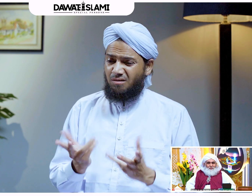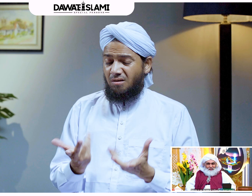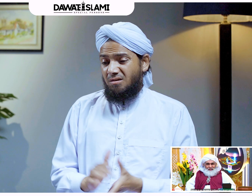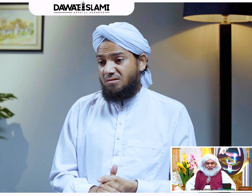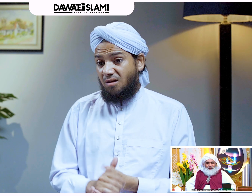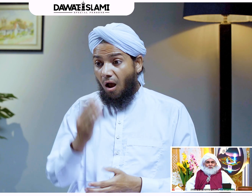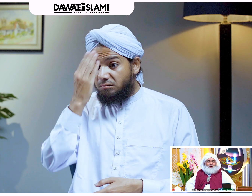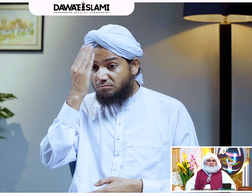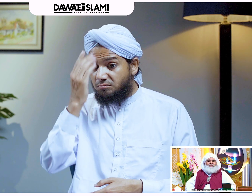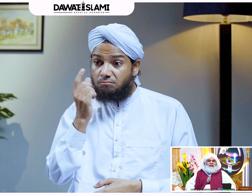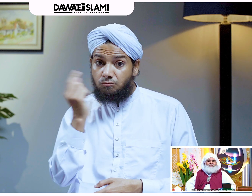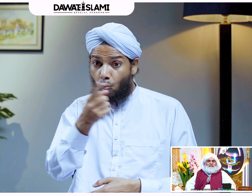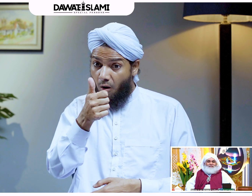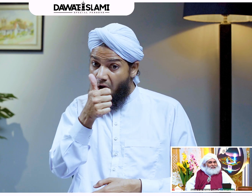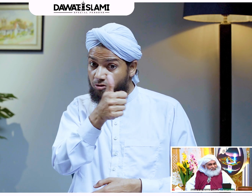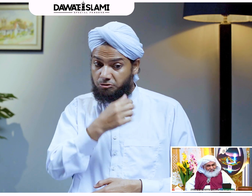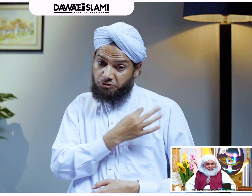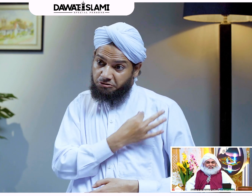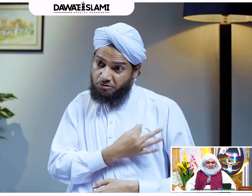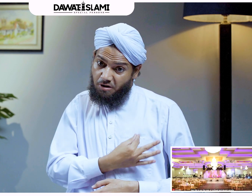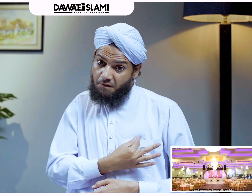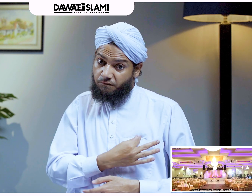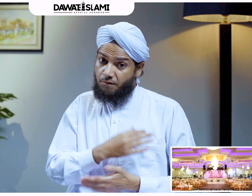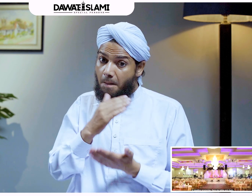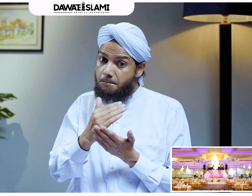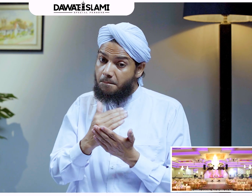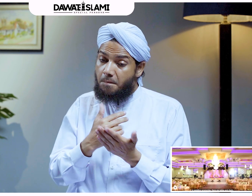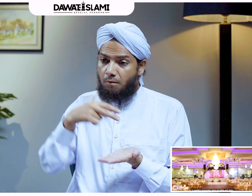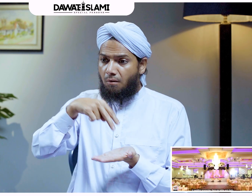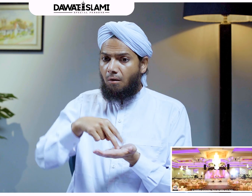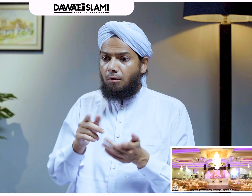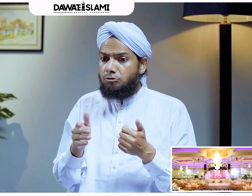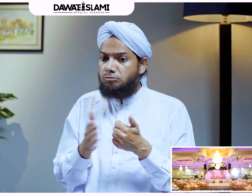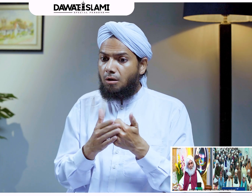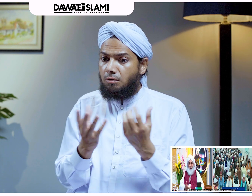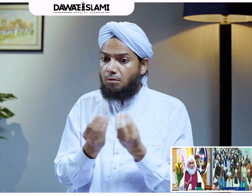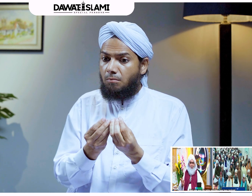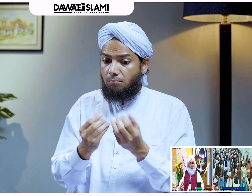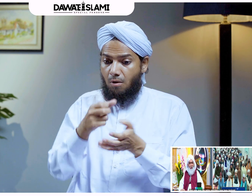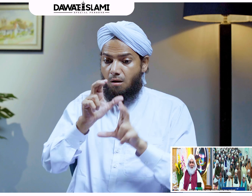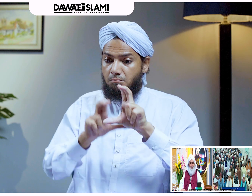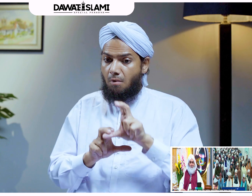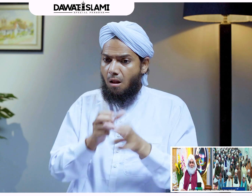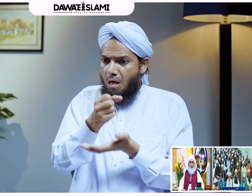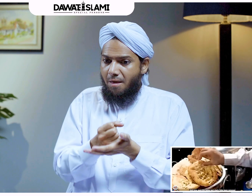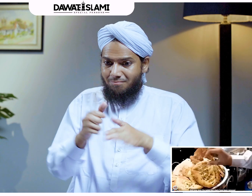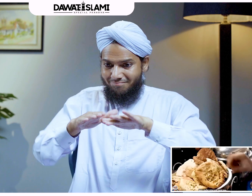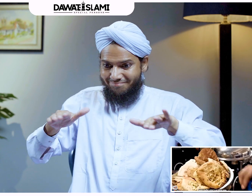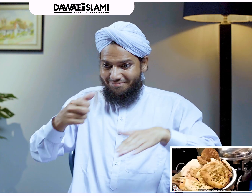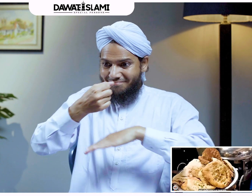لوگوں کا شور فاق کا یہ طریقہ نہیں ہے۔ شادیوں میں بھی ٹیبل کرسیاں، اب ٹیبل کرسیاں بھی ہٹ گئی ہیں، بفے سسٹم یا